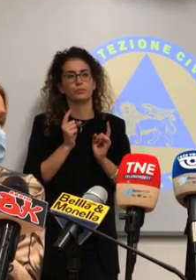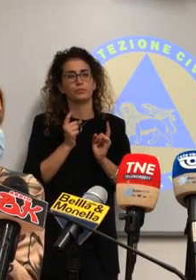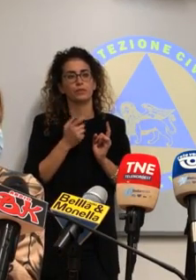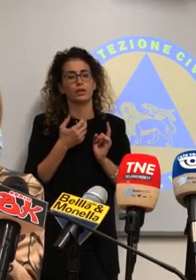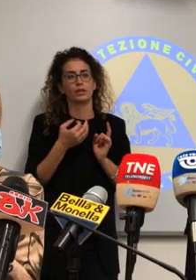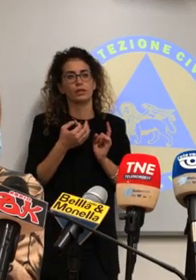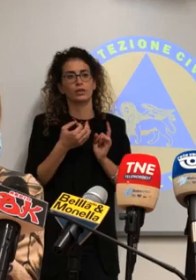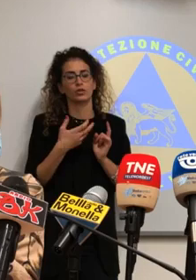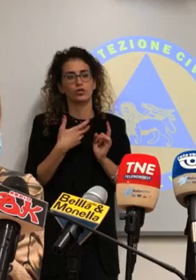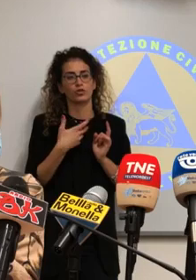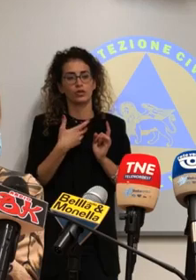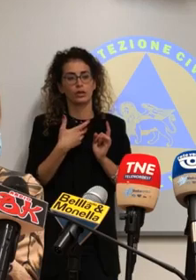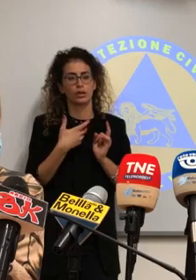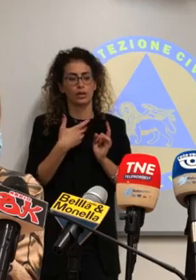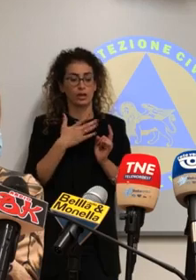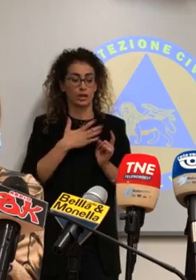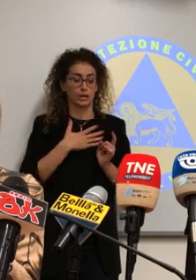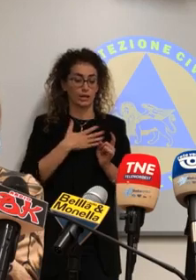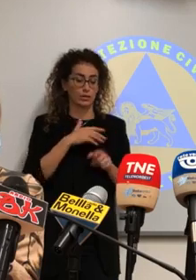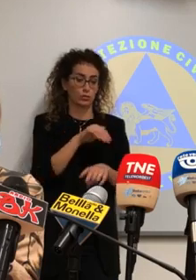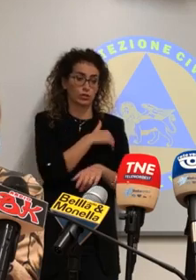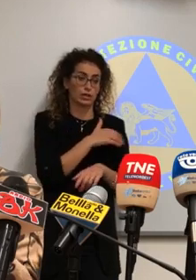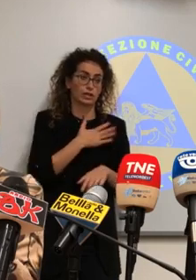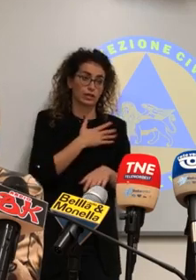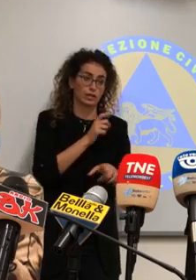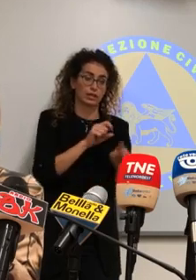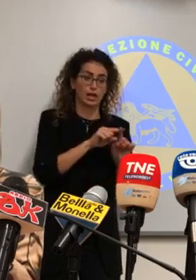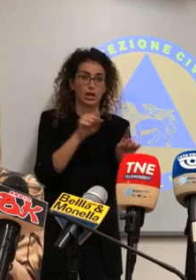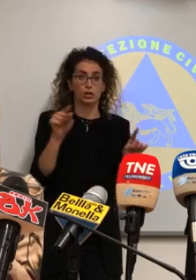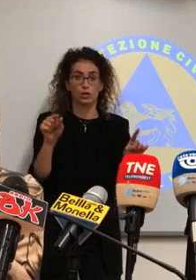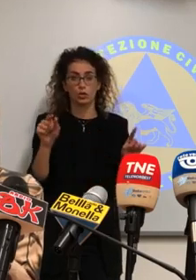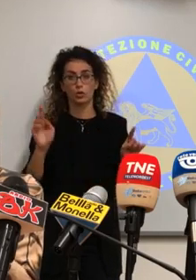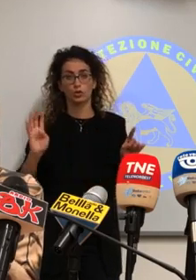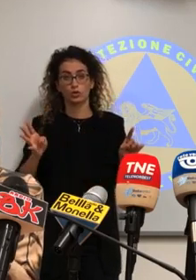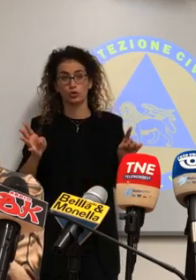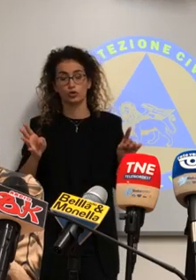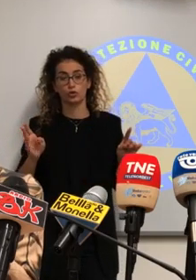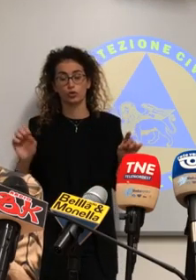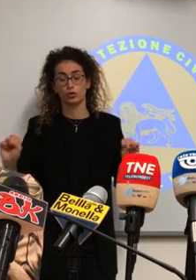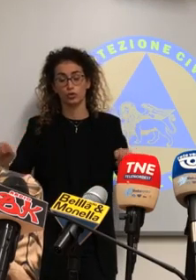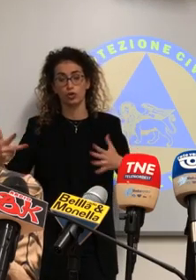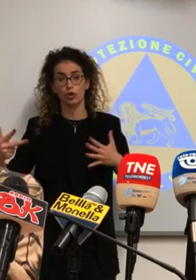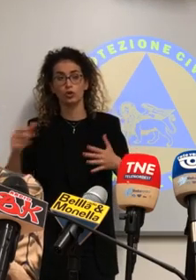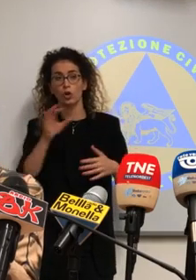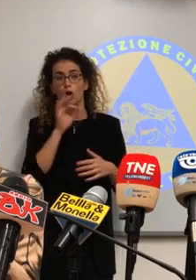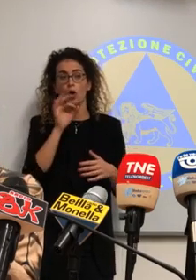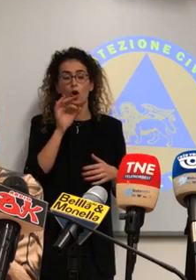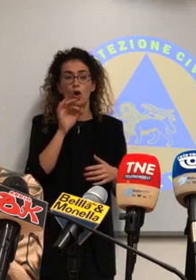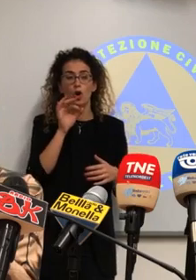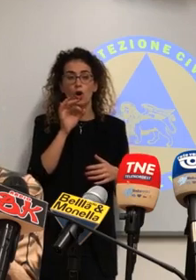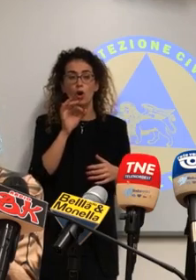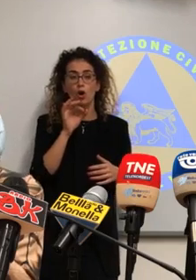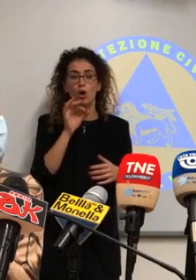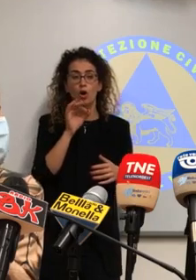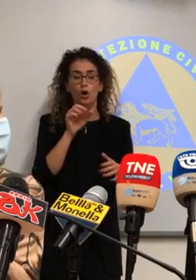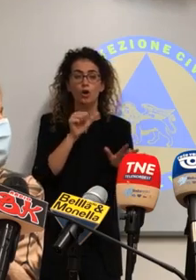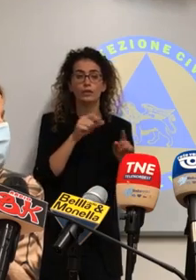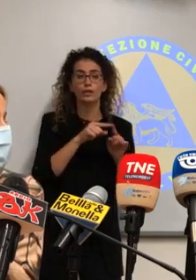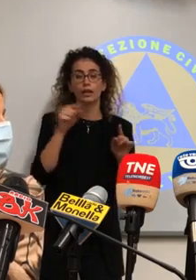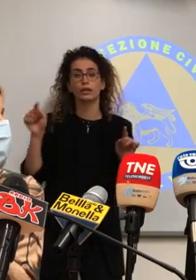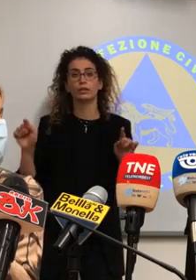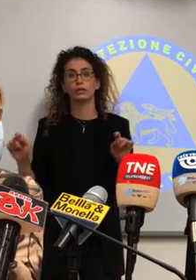ragazzi da 0 a 18 anni oppure solo elementari, medie e superiori? No, adesso anche le